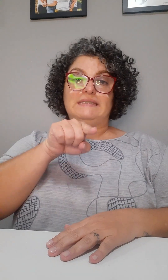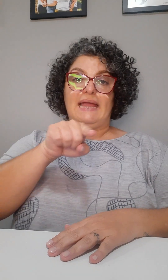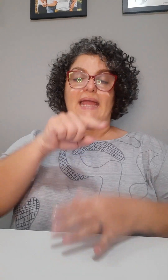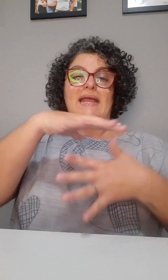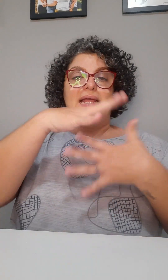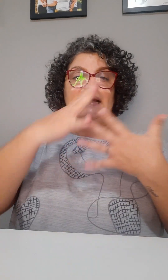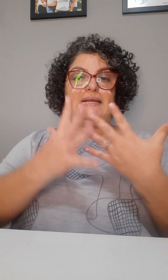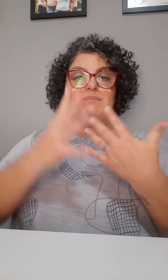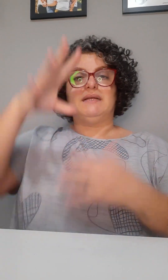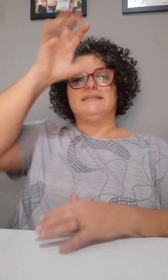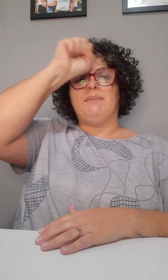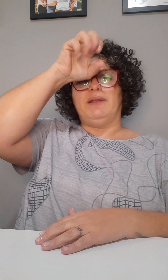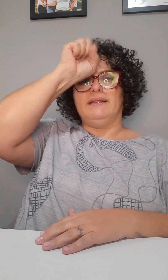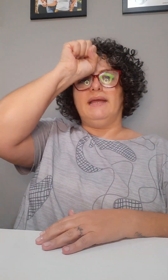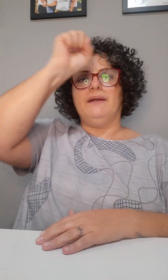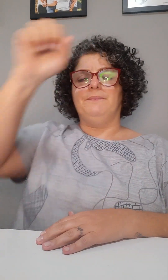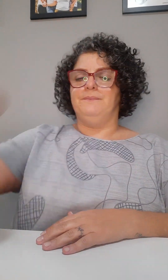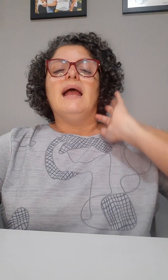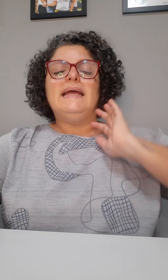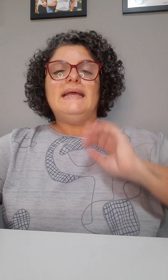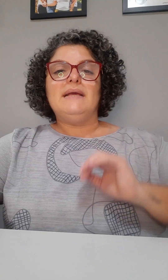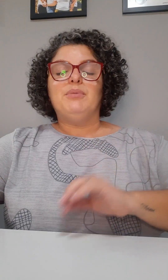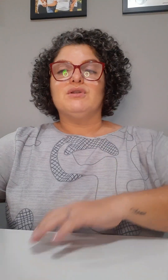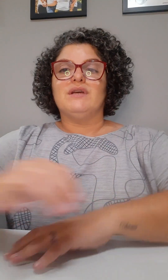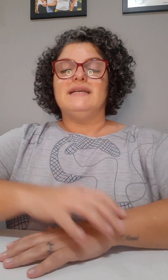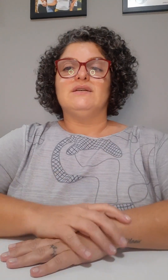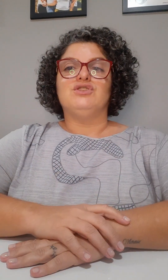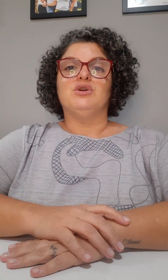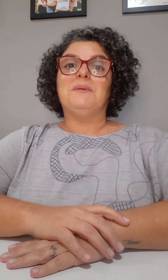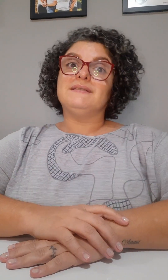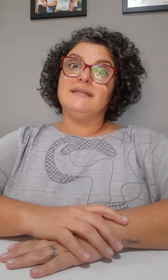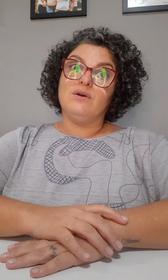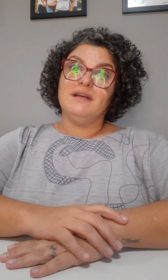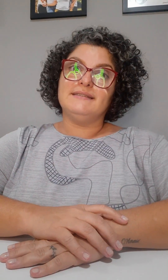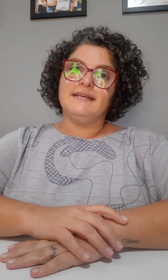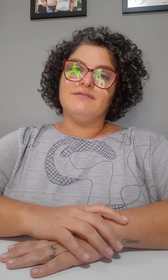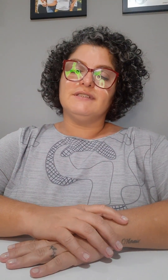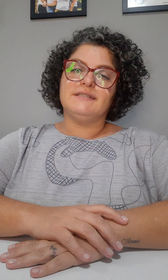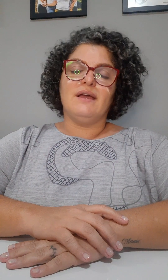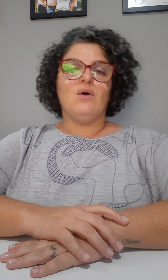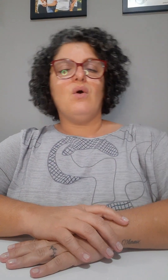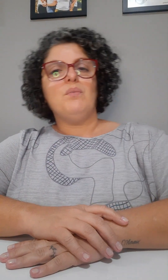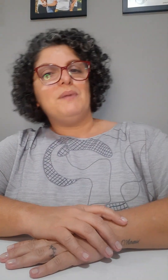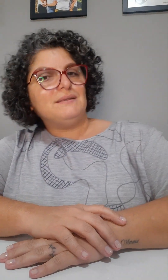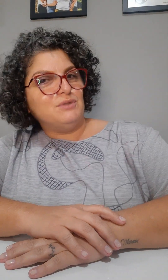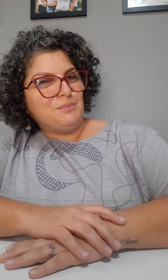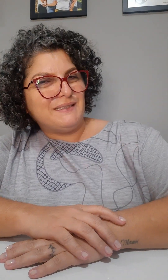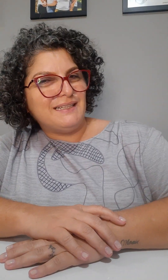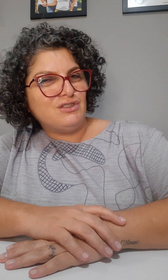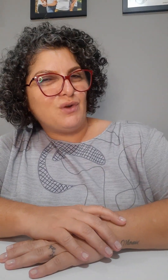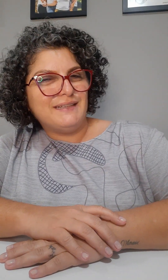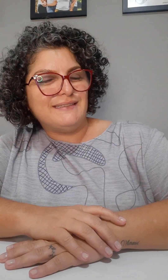Você, Libras, aprender. Em português eu digo prazer em conhecer você, ou muito prazer em te